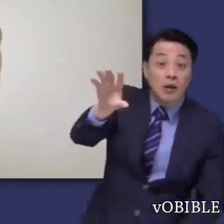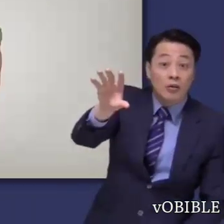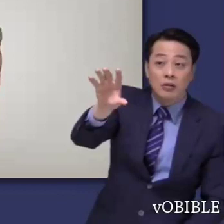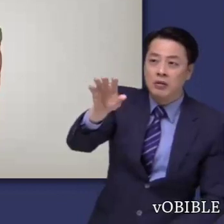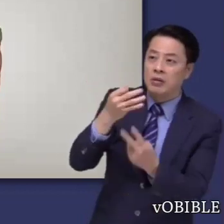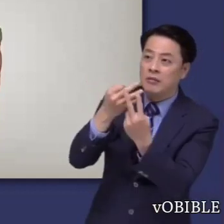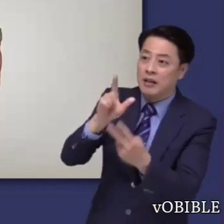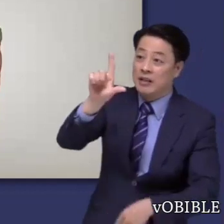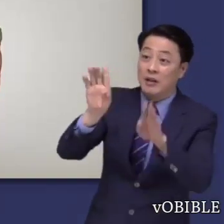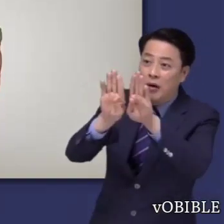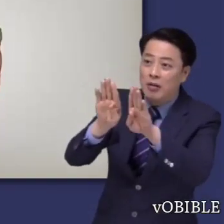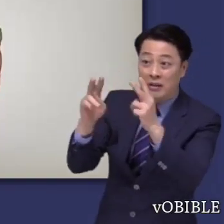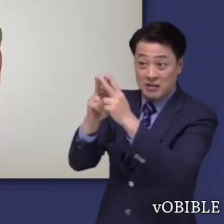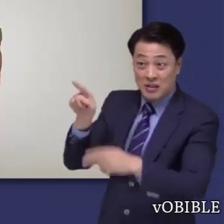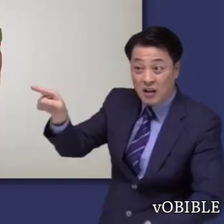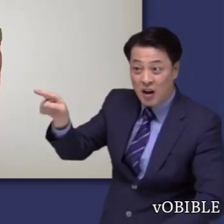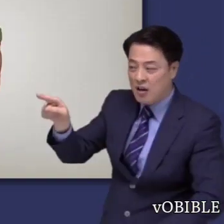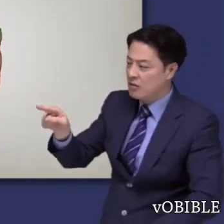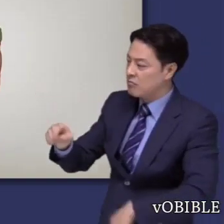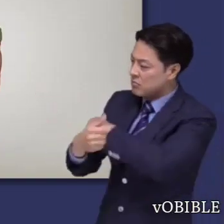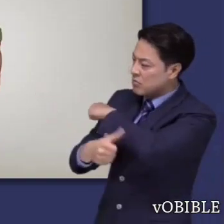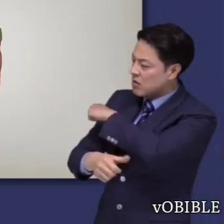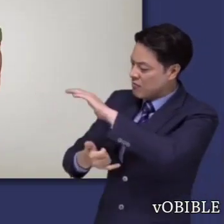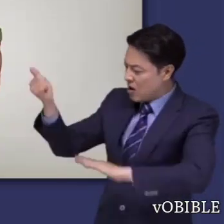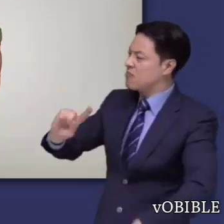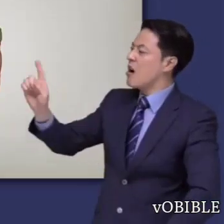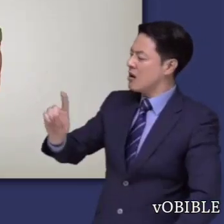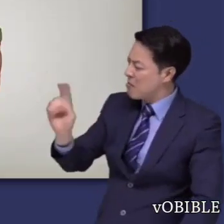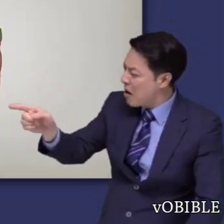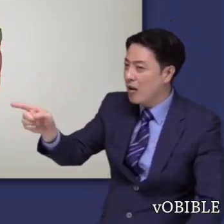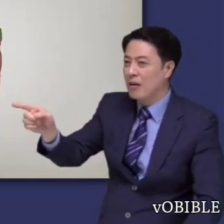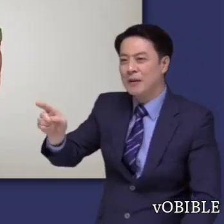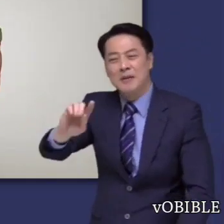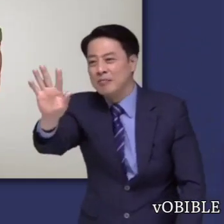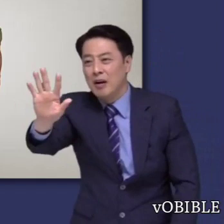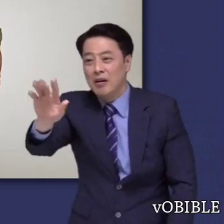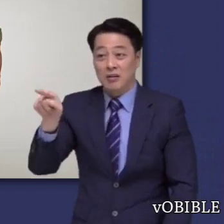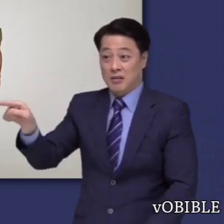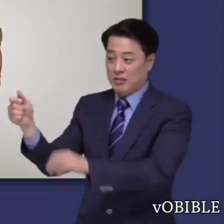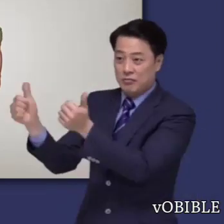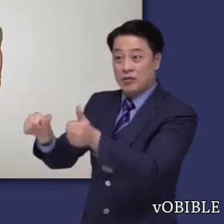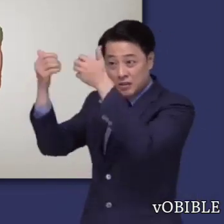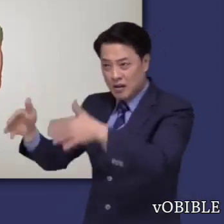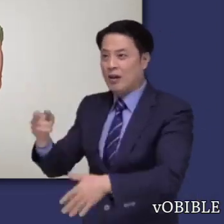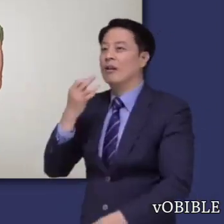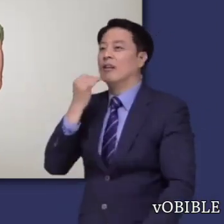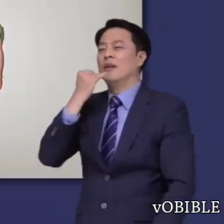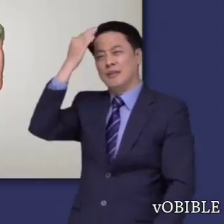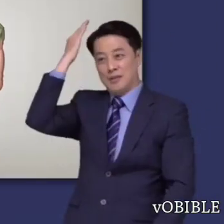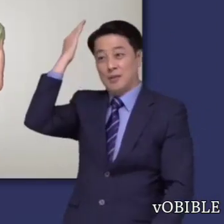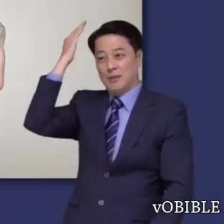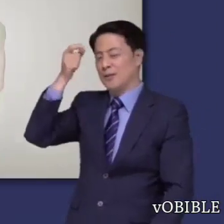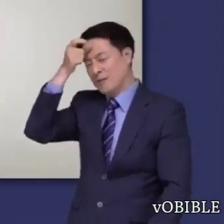保罗希望腓利门可以本着基督徒的爱心，并看在他的情面上接纳奥尼西木，不要再把